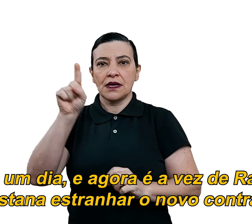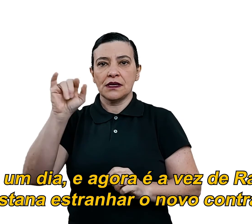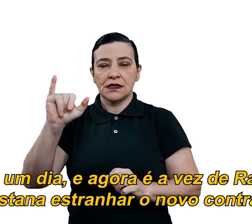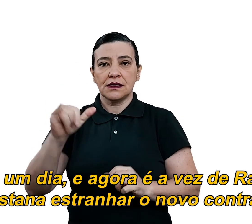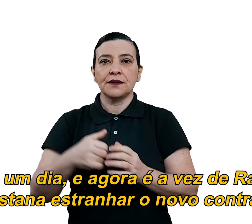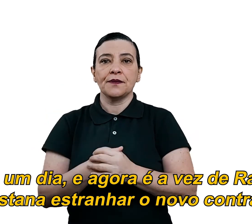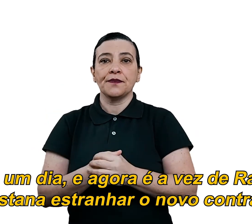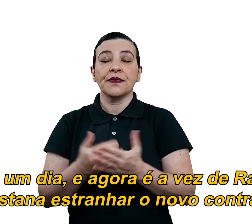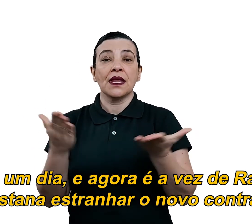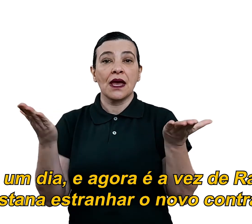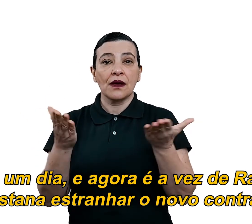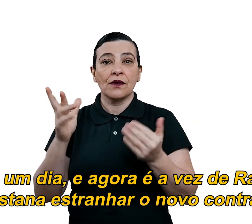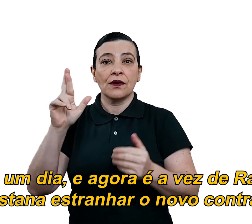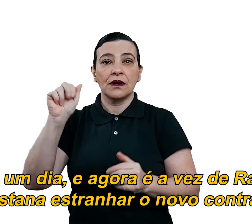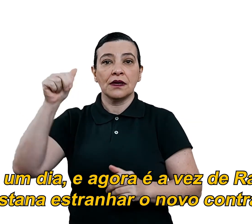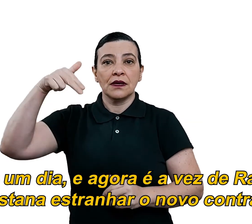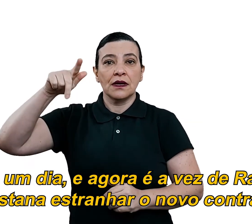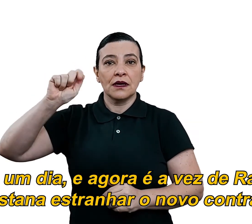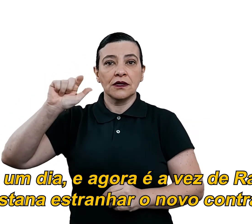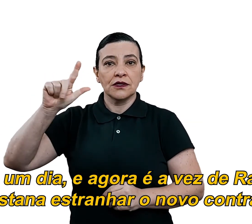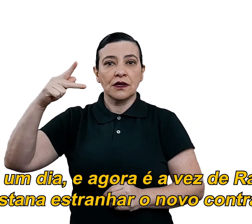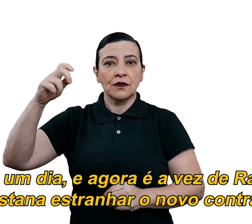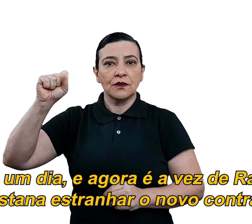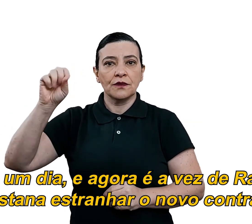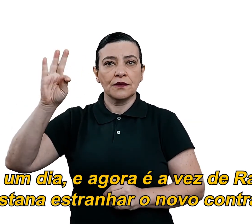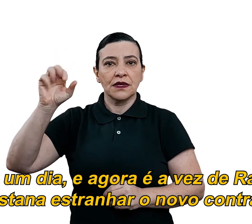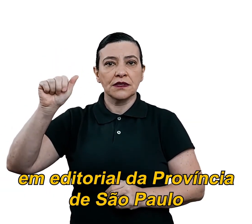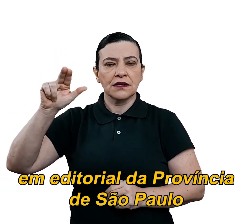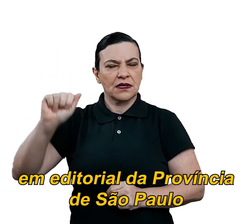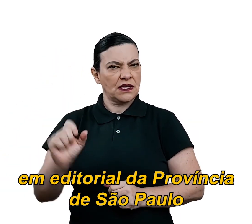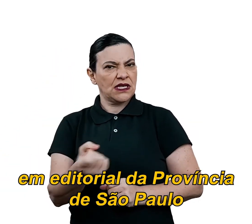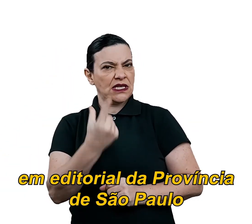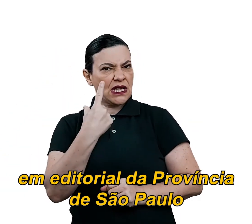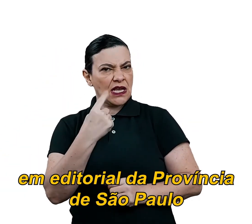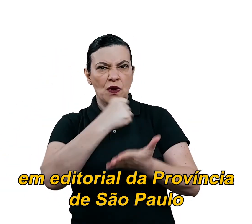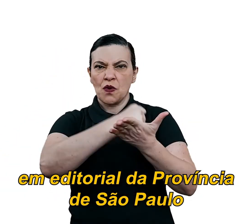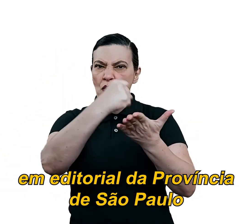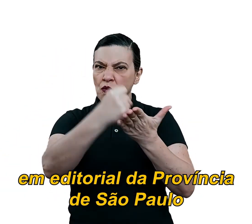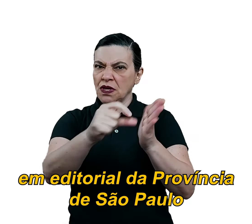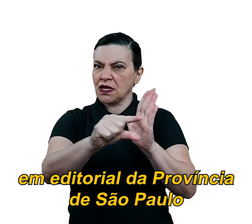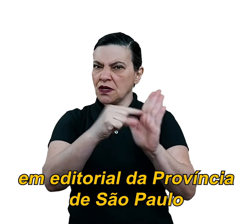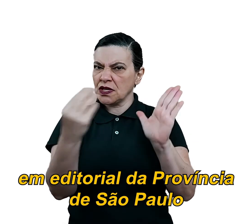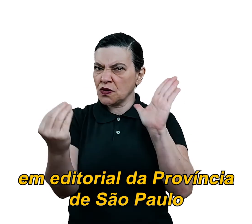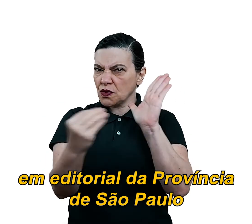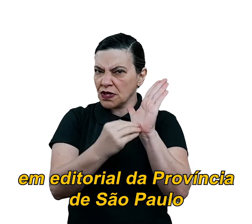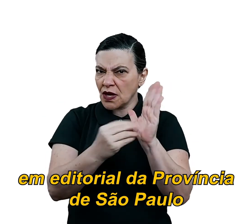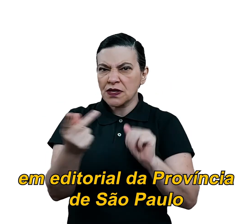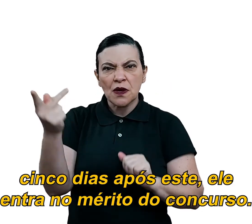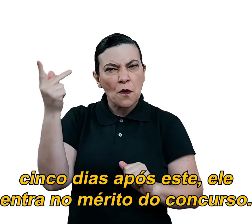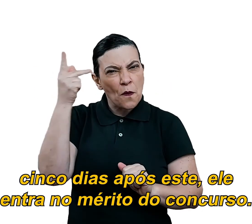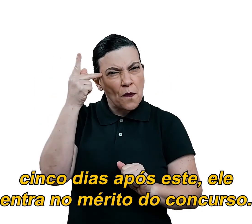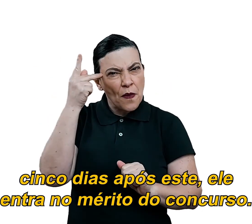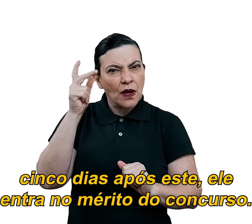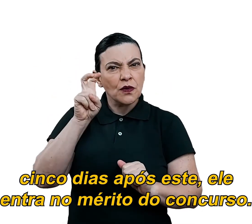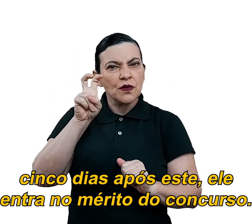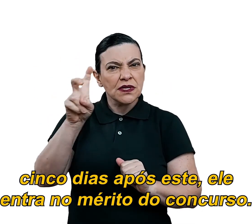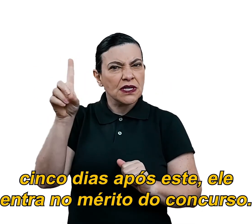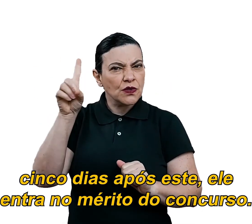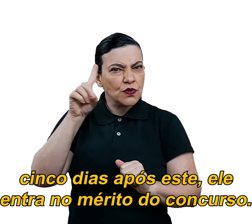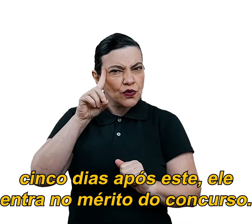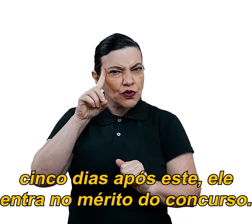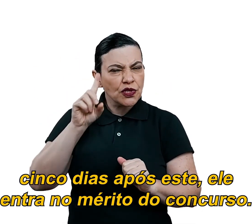um dia, e agora é a vez de Rangel Pestana estranhar um novo contrato em editorial de A Província de São Paulo. 5